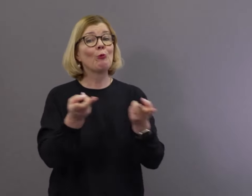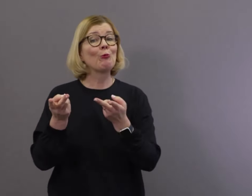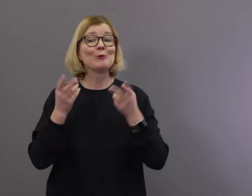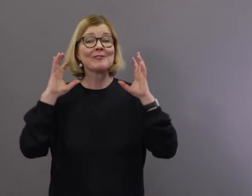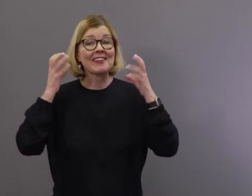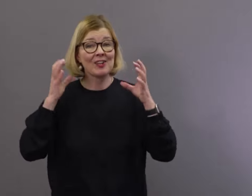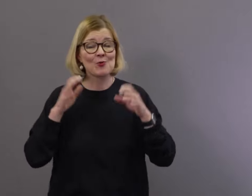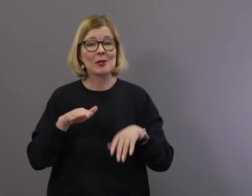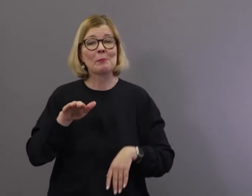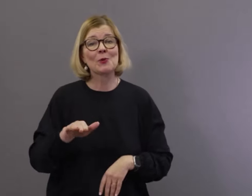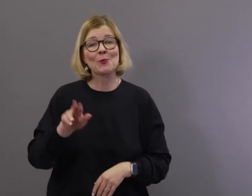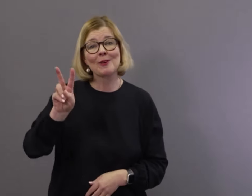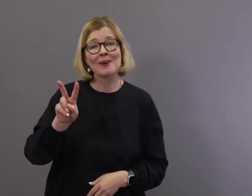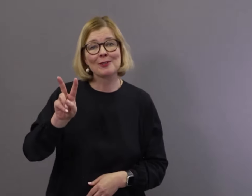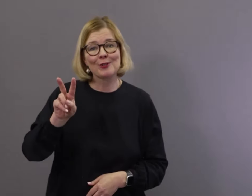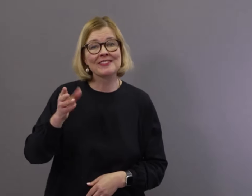Ja tämä